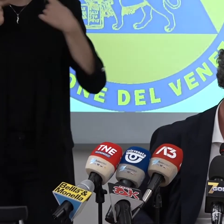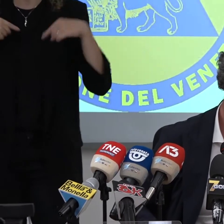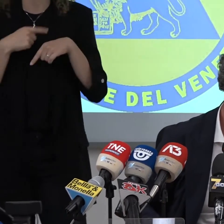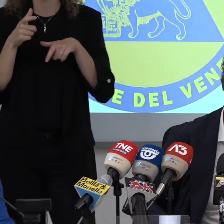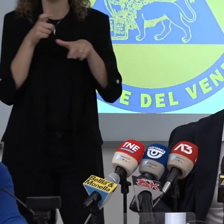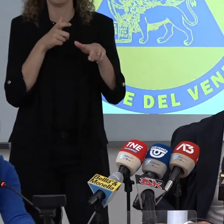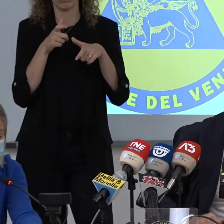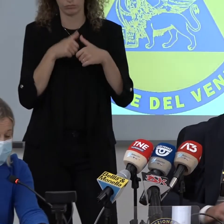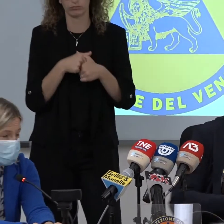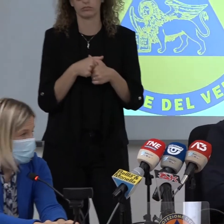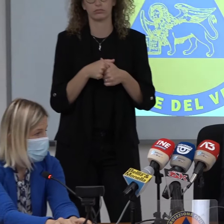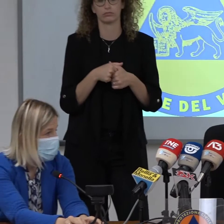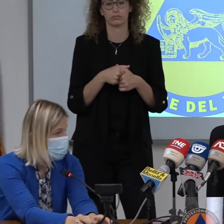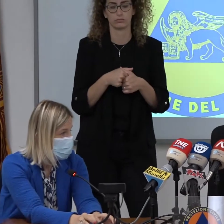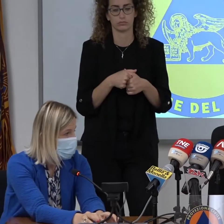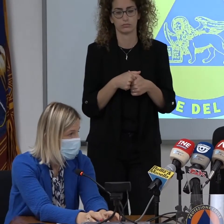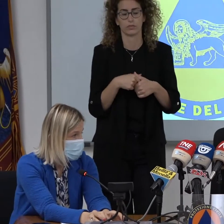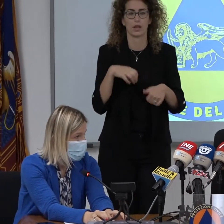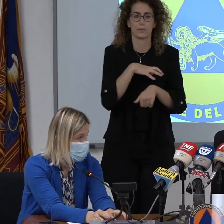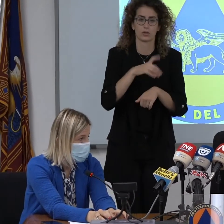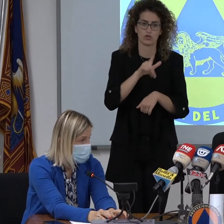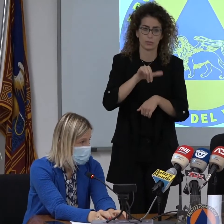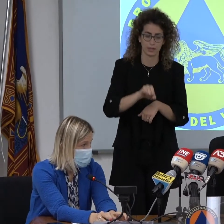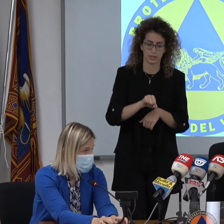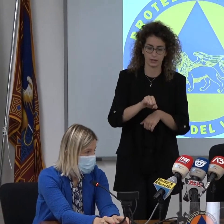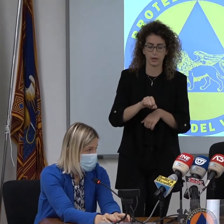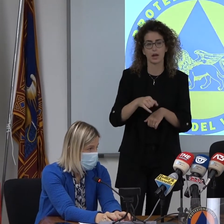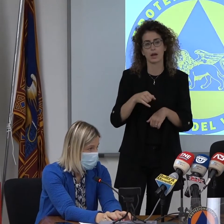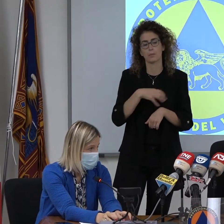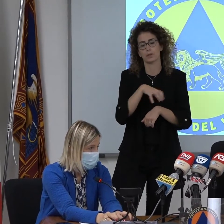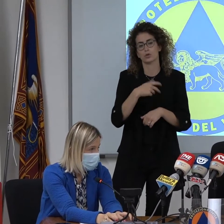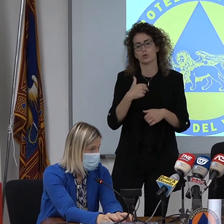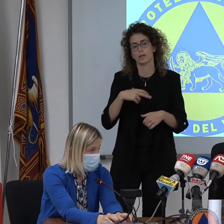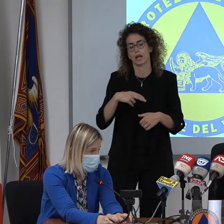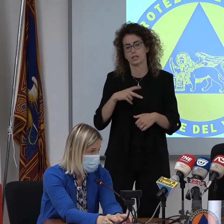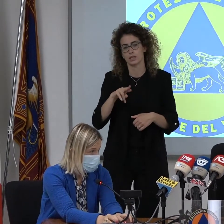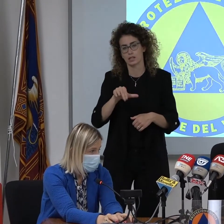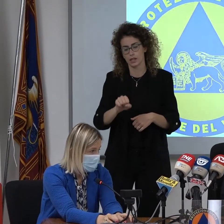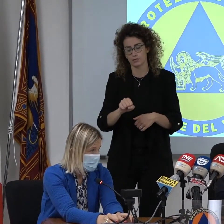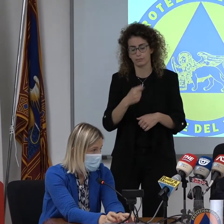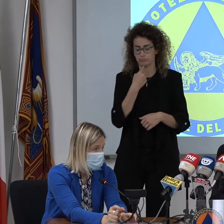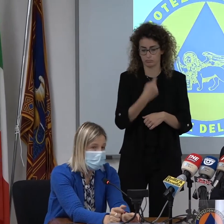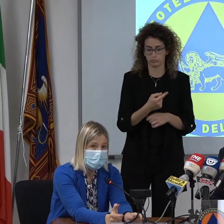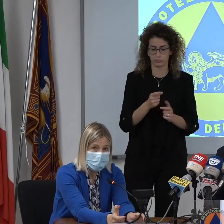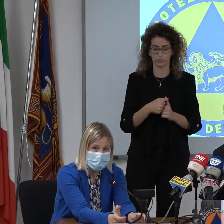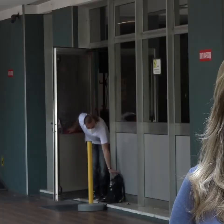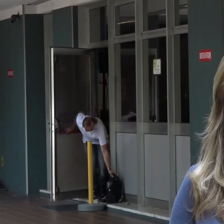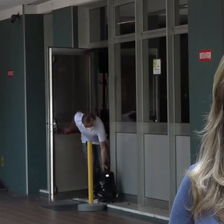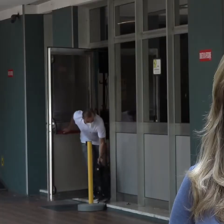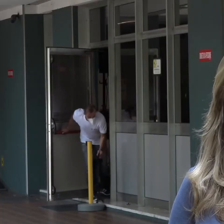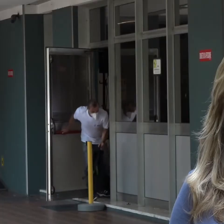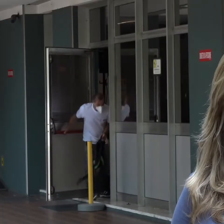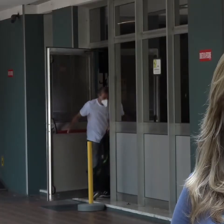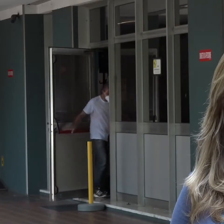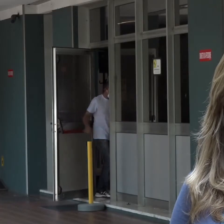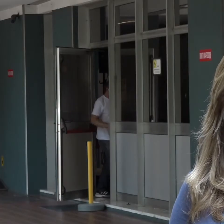vaccinati e prenotati più del 70% dei veneti sarà vaccinato e per ottobre si arriverà addirittura all'80%.